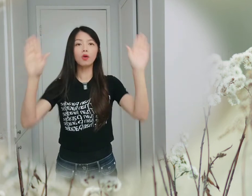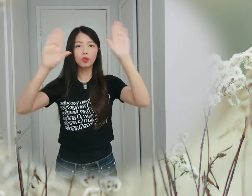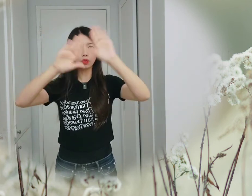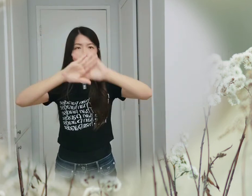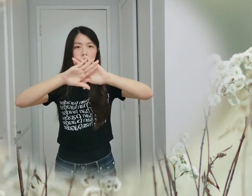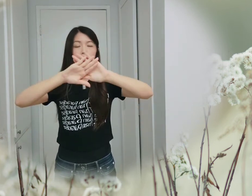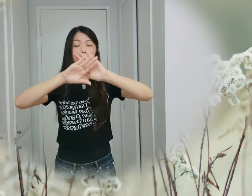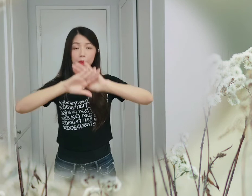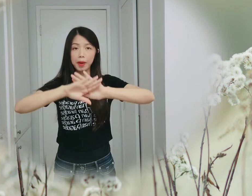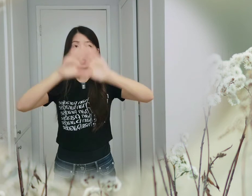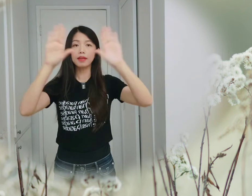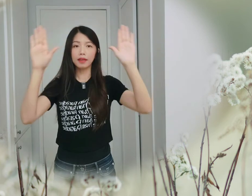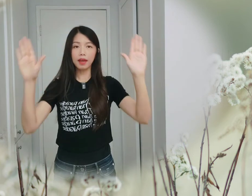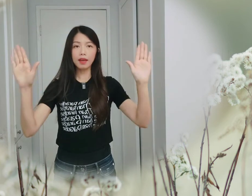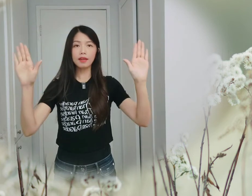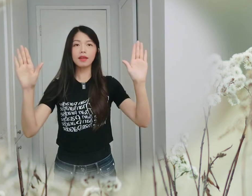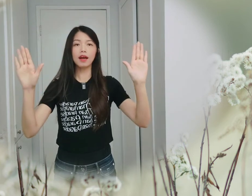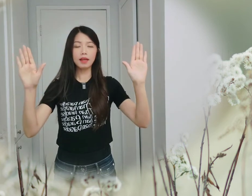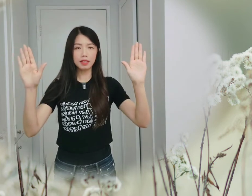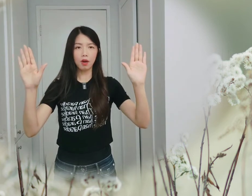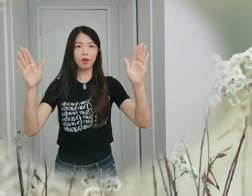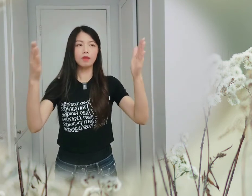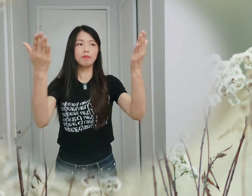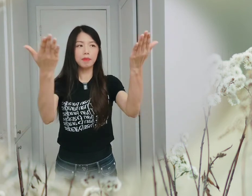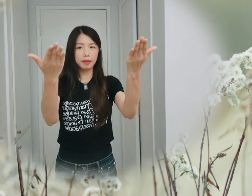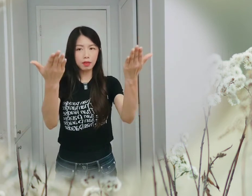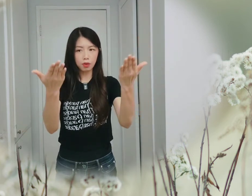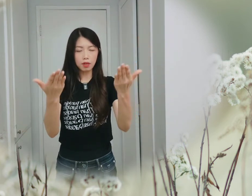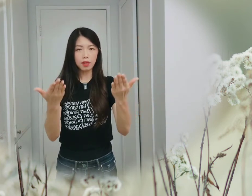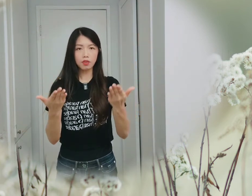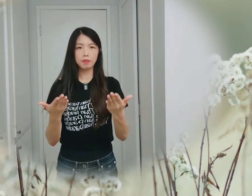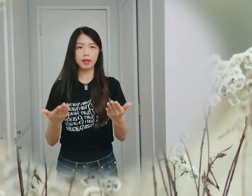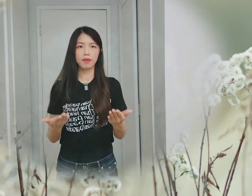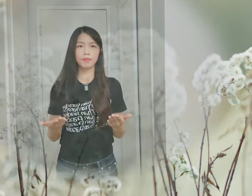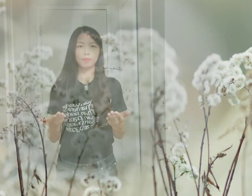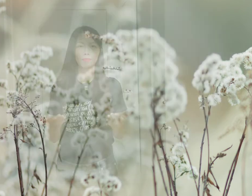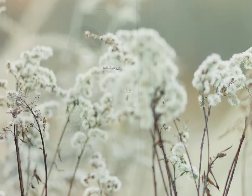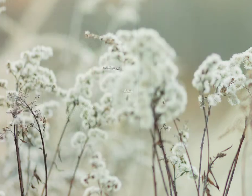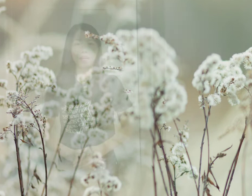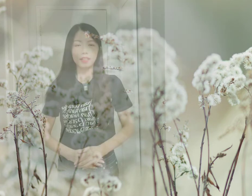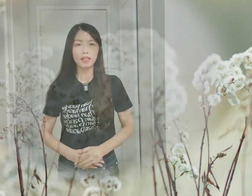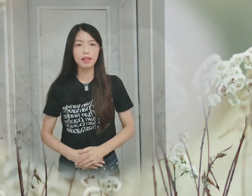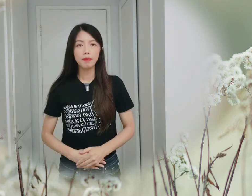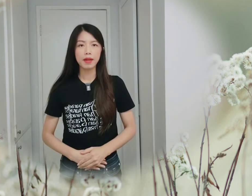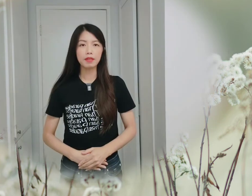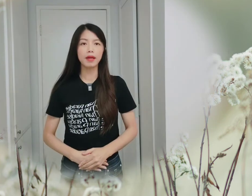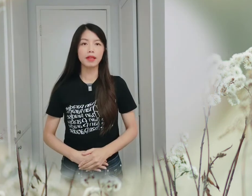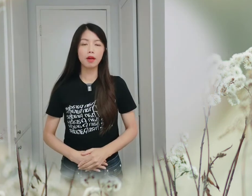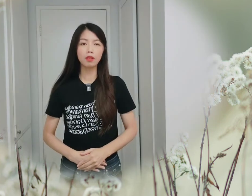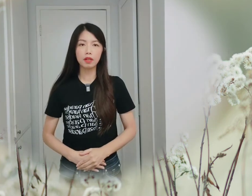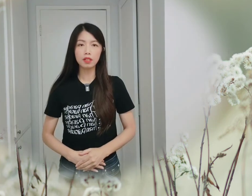해드릴게요. 어두움, 밝게 하시어. 받다 수어를 해주시면 돼요. 진리의